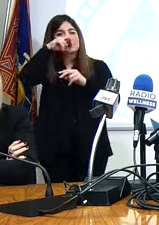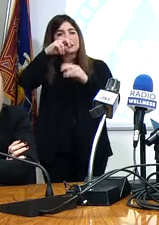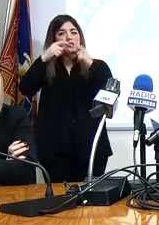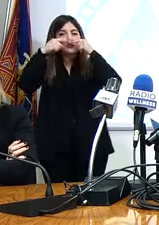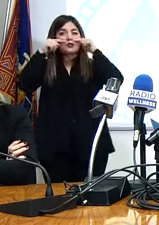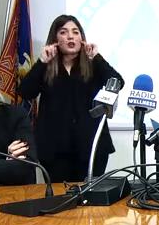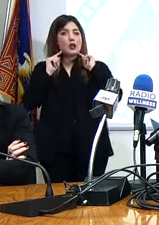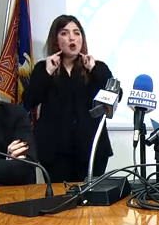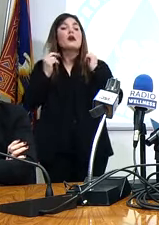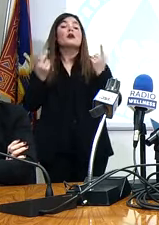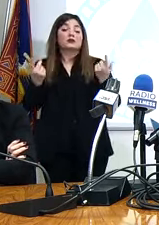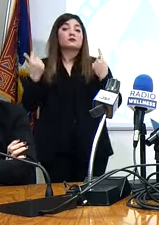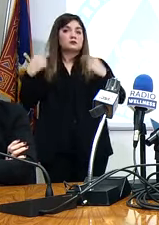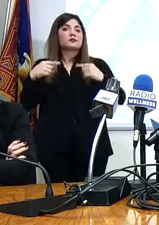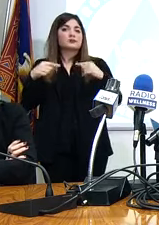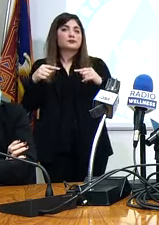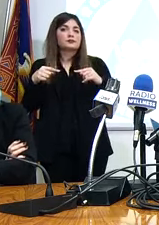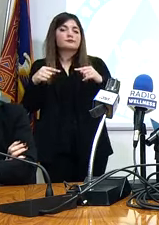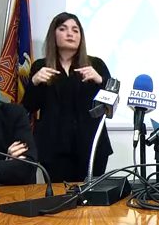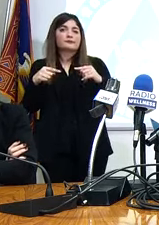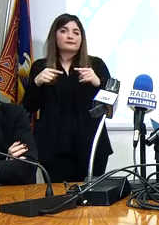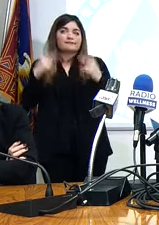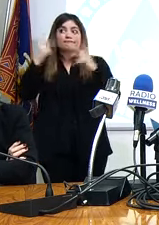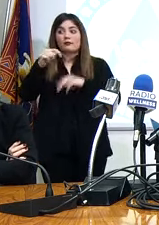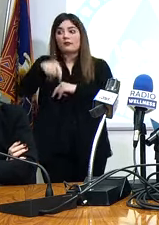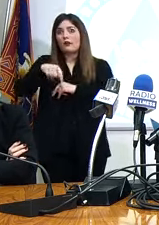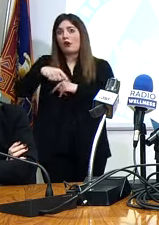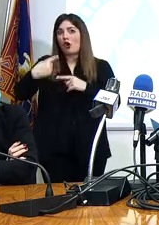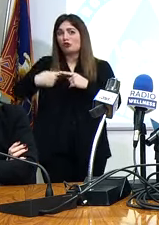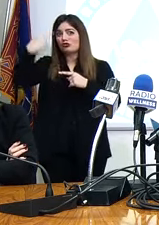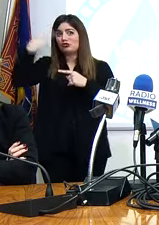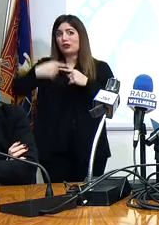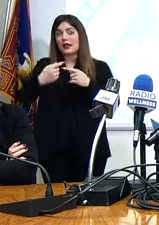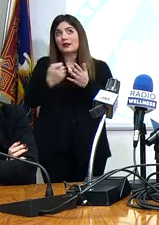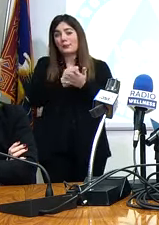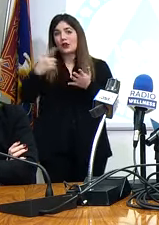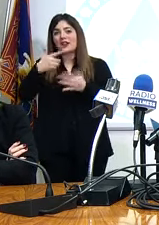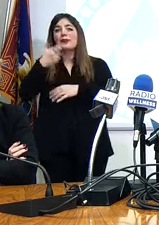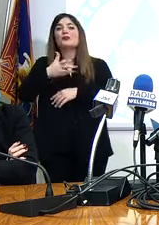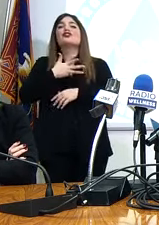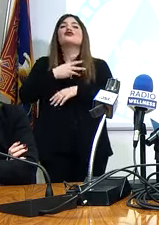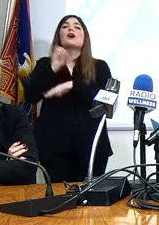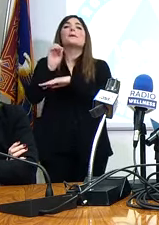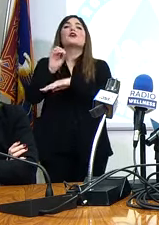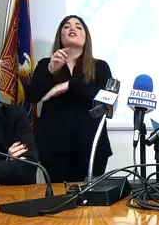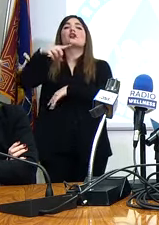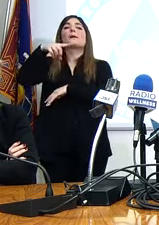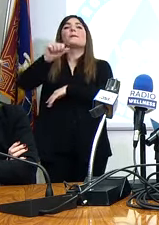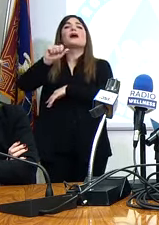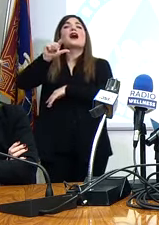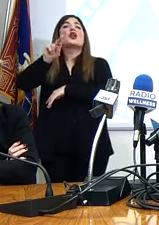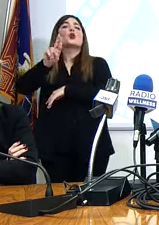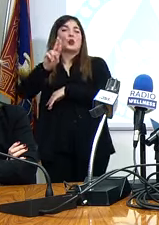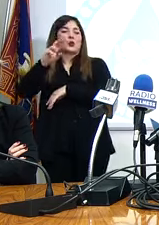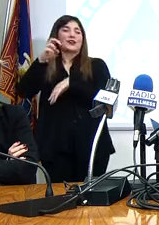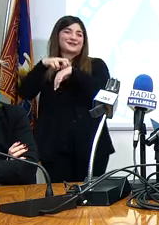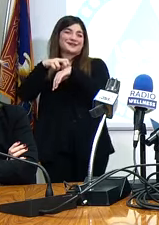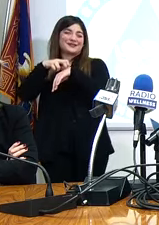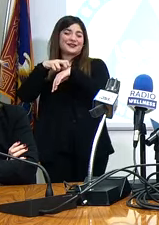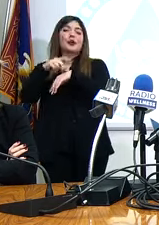oggi ci sarà, diciamo, è una grande giornata perché verrà il professor Palù. Immagino che oggi si parlerà non solo di vaccini, ma